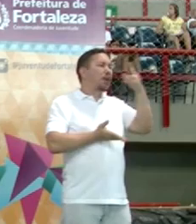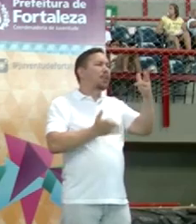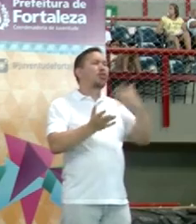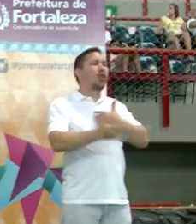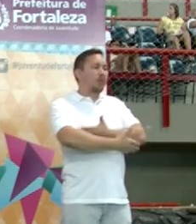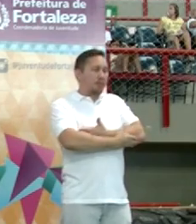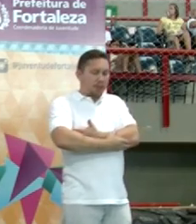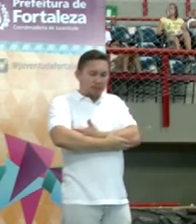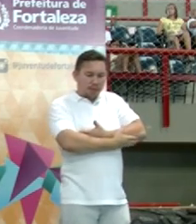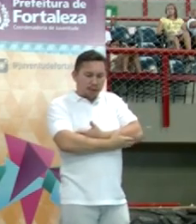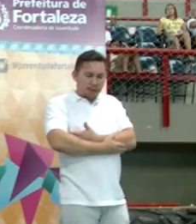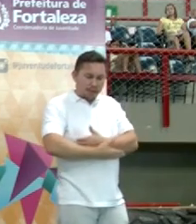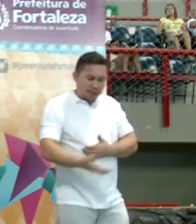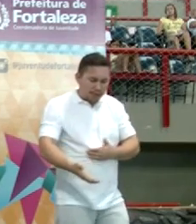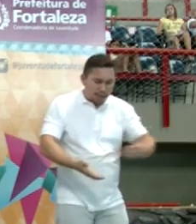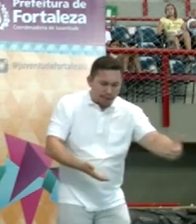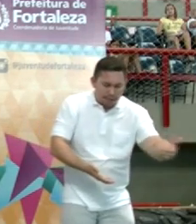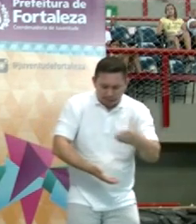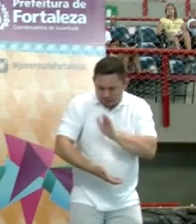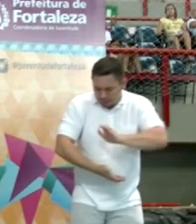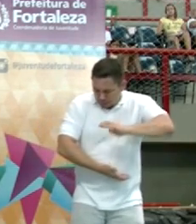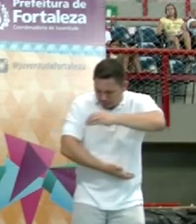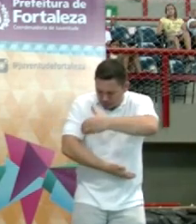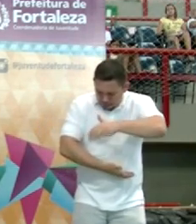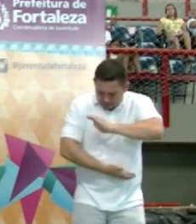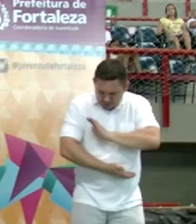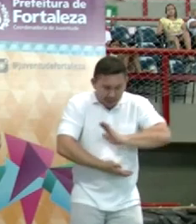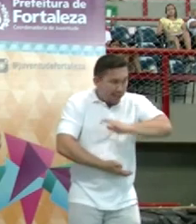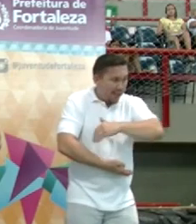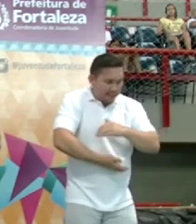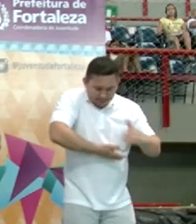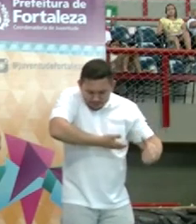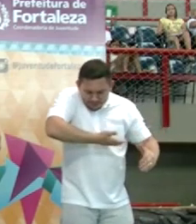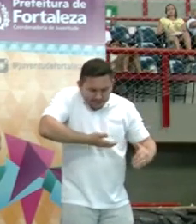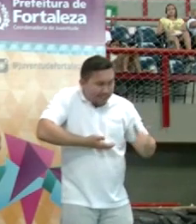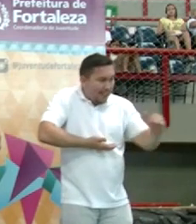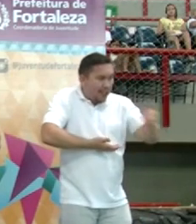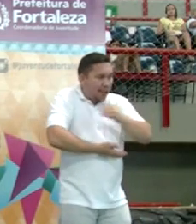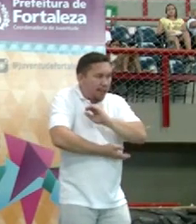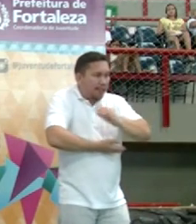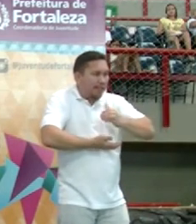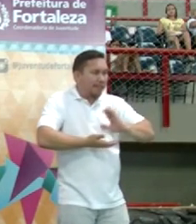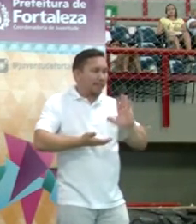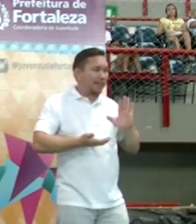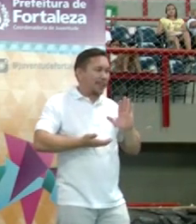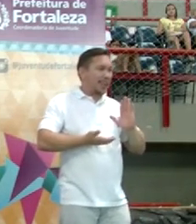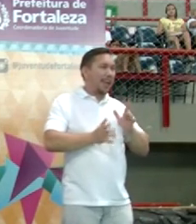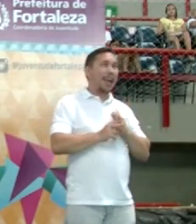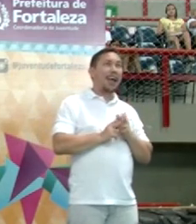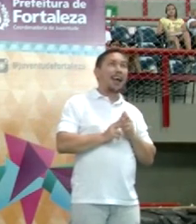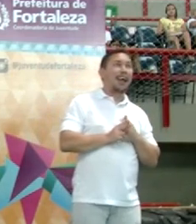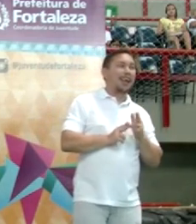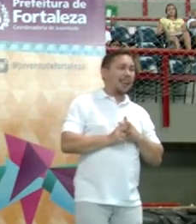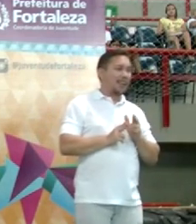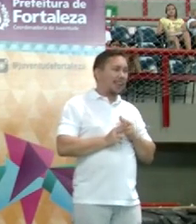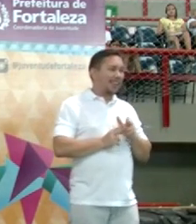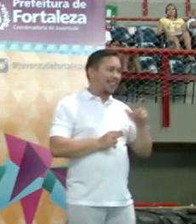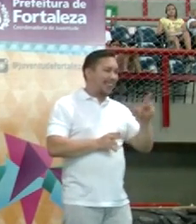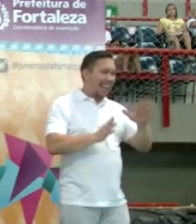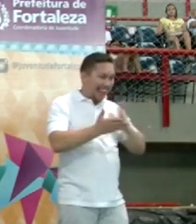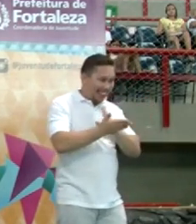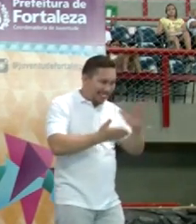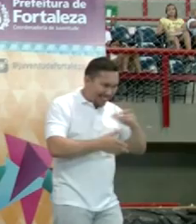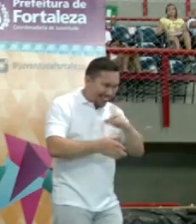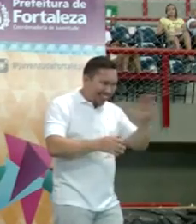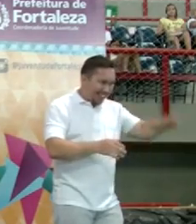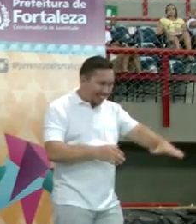criança. Só para dar o guere, que tomou banho, quem nunca fingiu que tomou banho e a mãe pegou no flagra ainda a